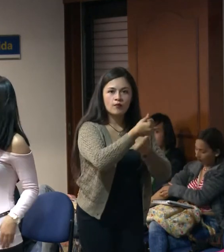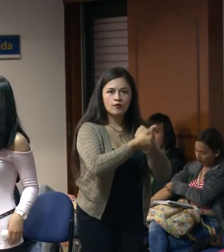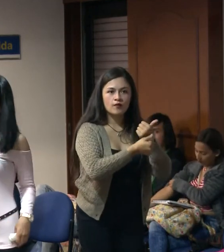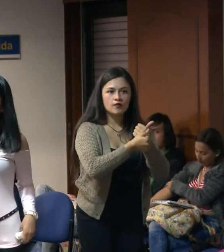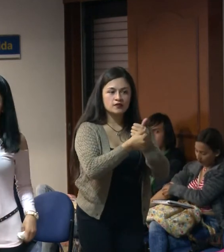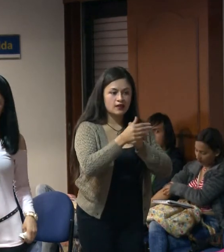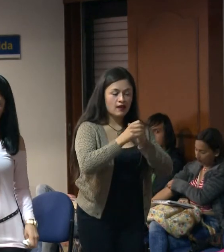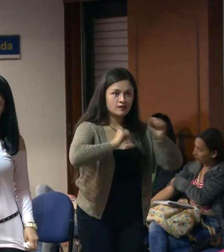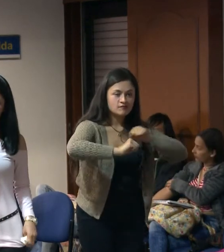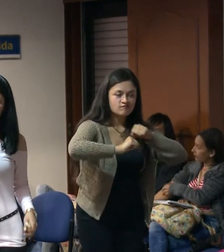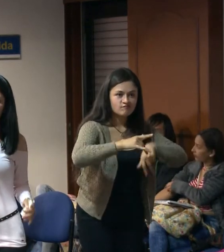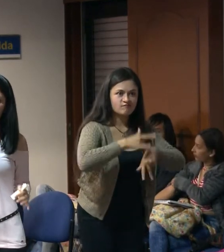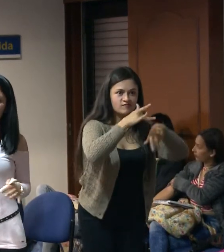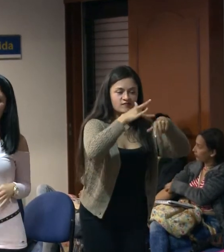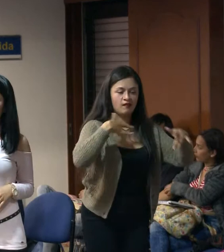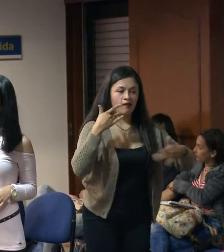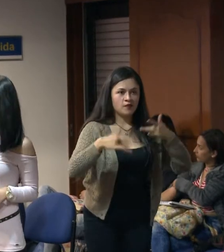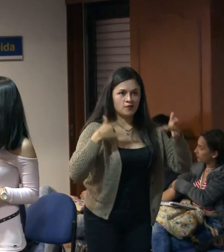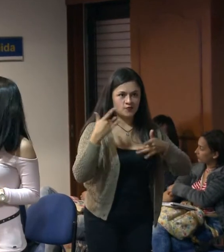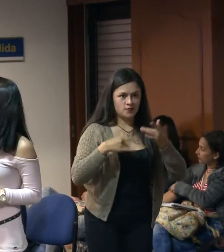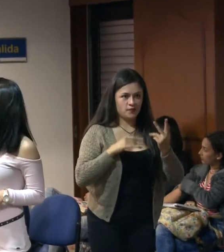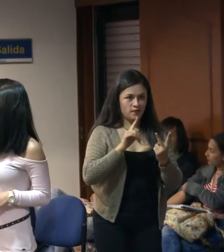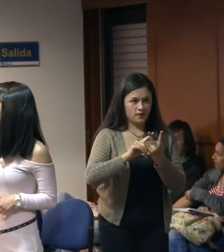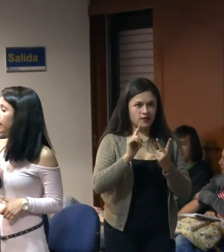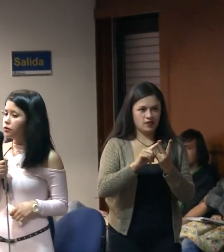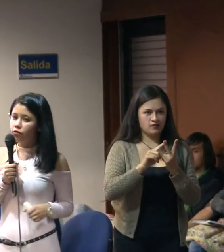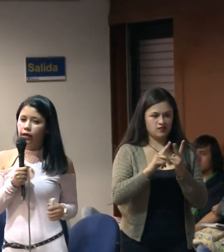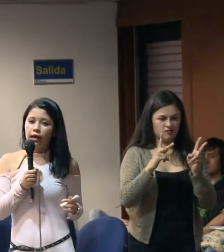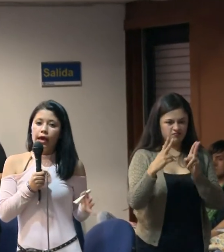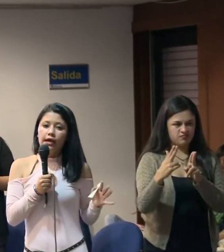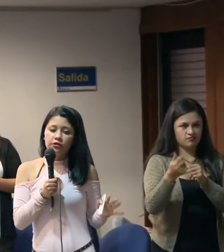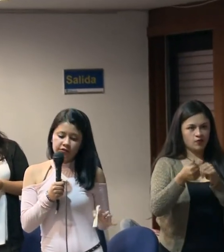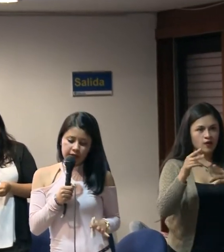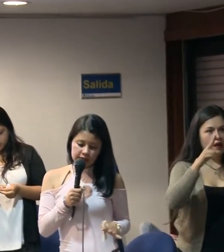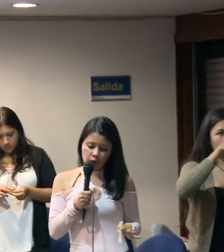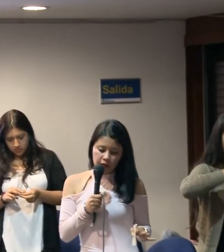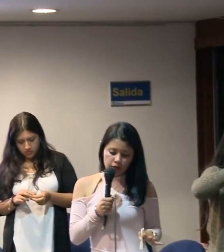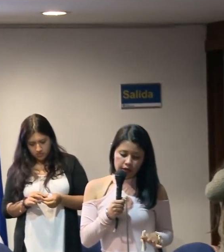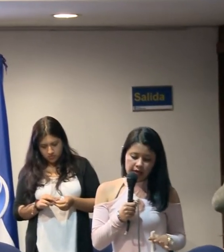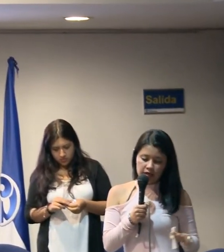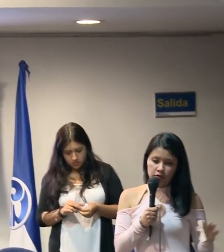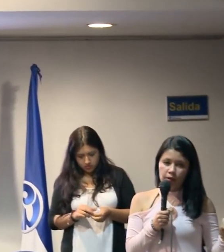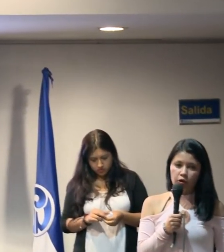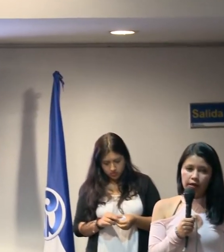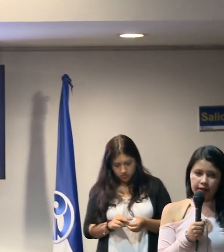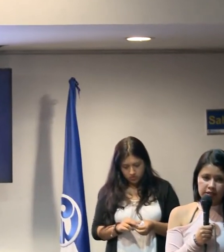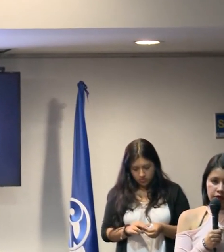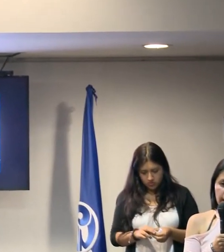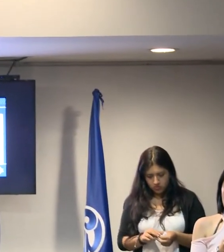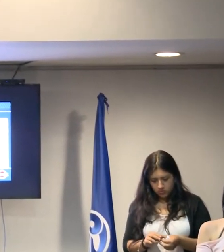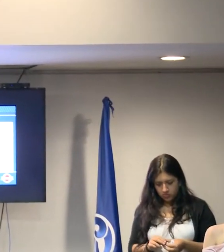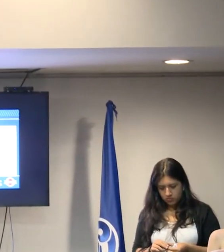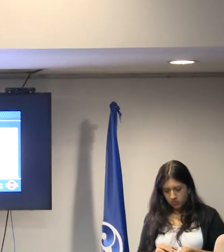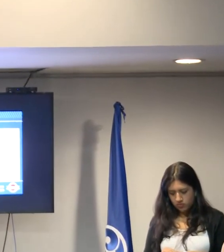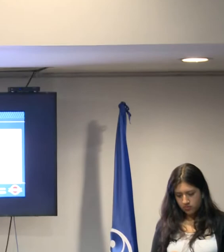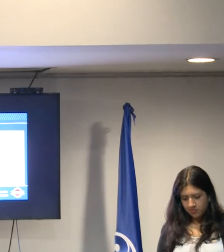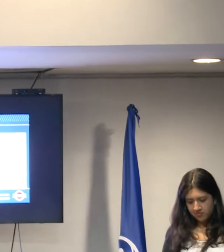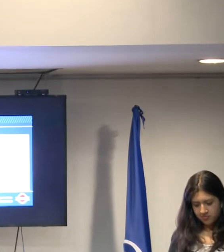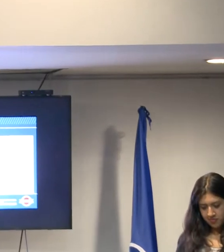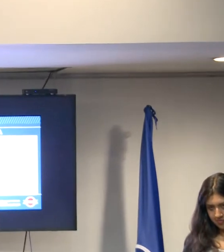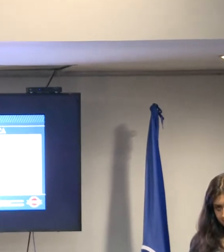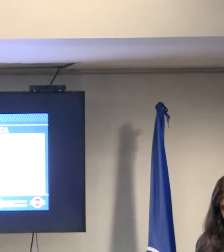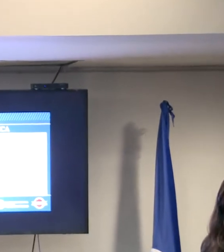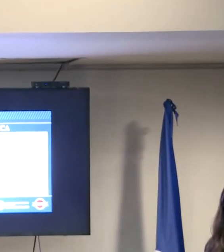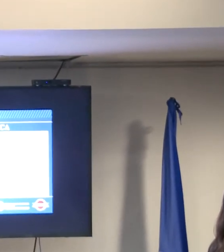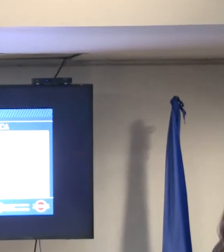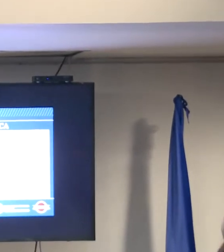de activación y emoción. En el siguiente momento, que es lectura, entonces en este momento ya desarrollamos la narración. Es cuando